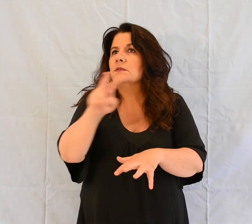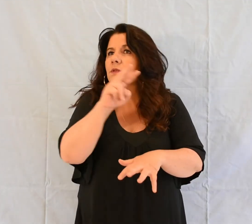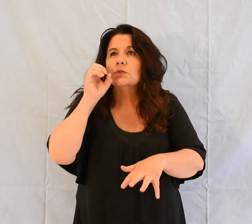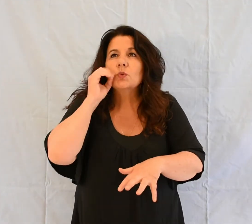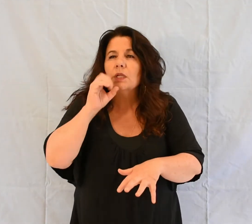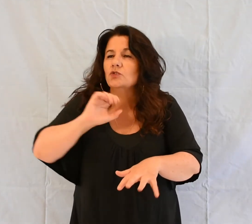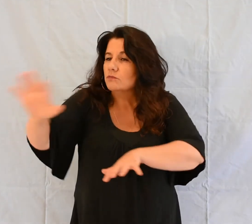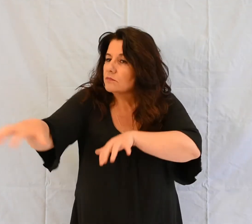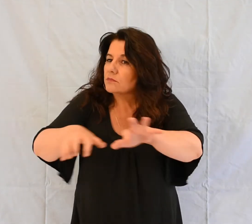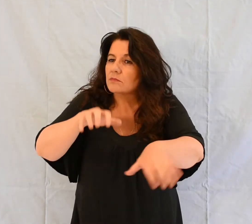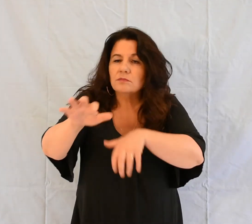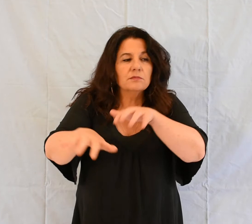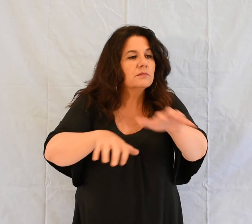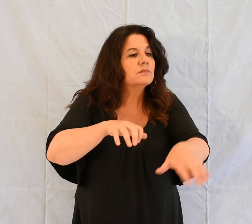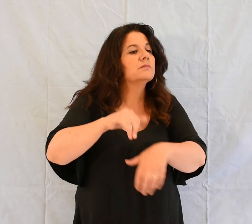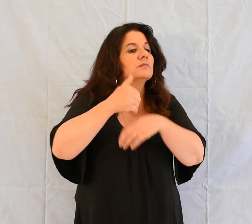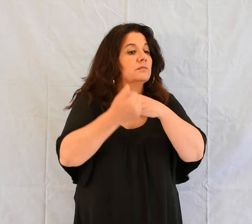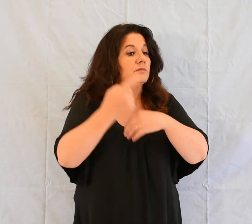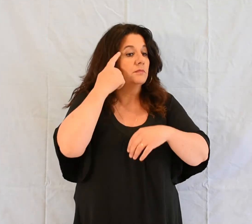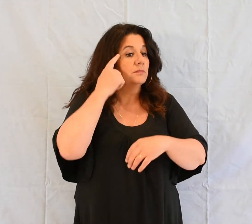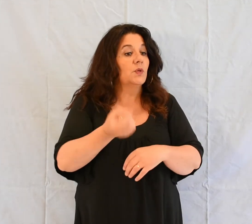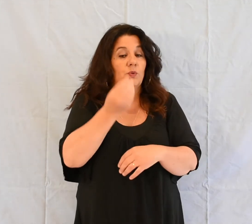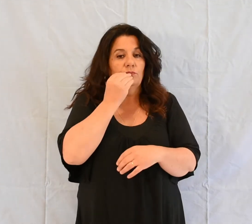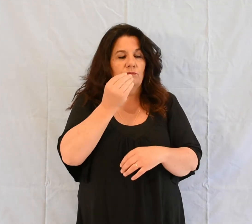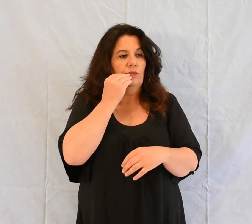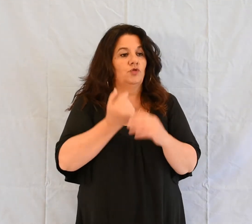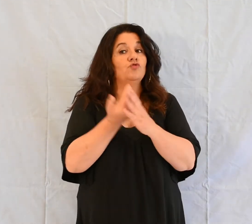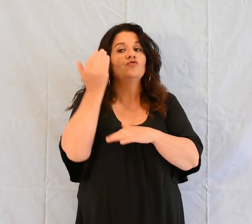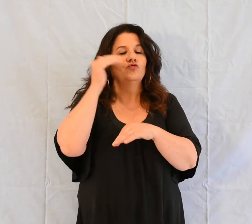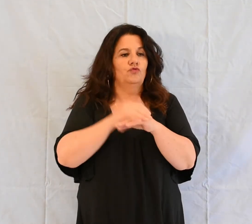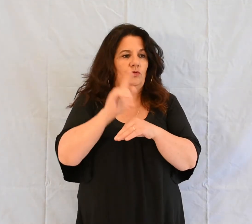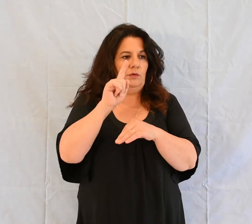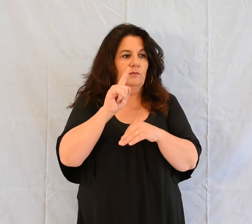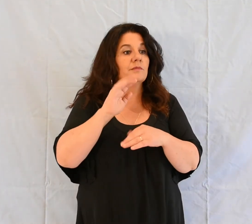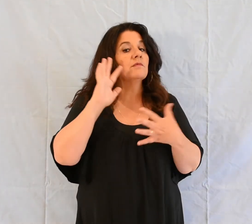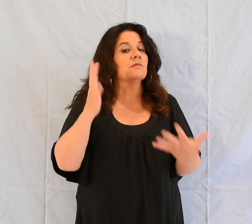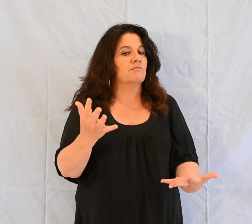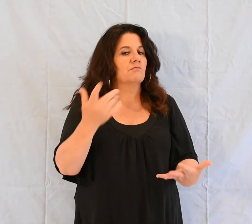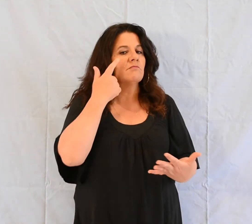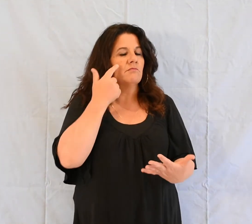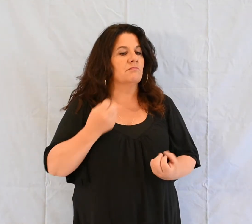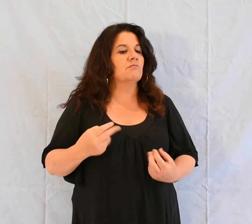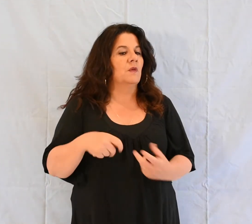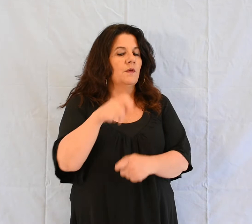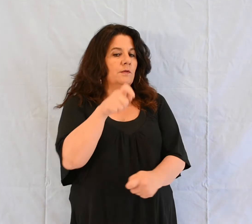je vais le mettre à l'épreuve. Je verrai s'il marchera ou non selon ma loi. »